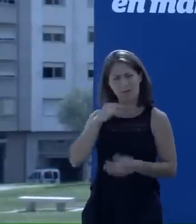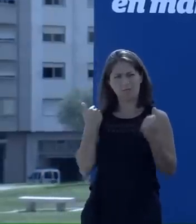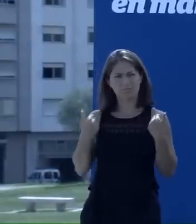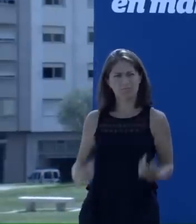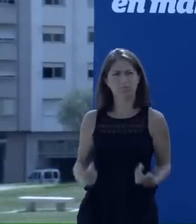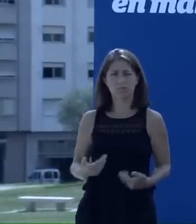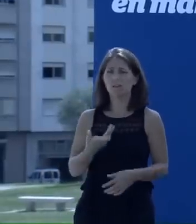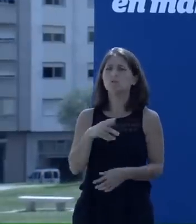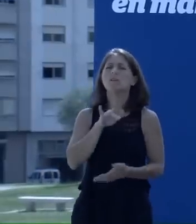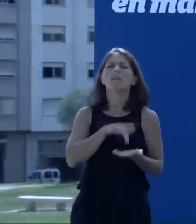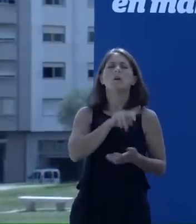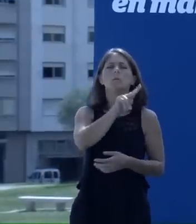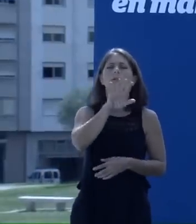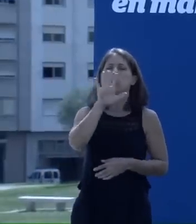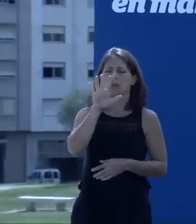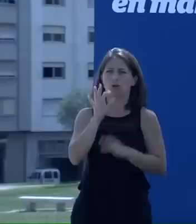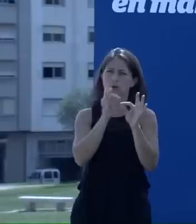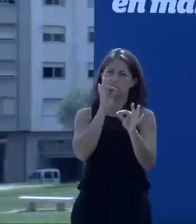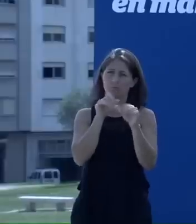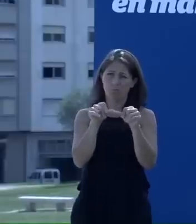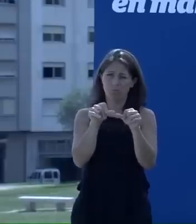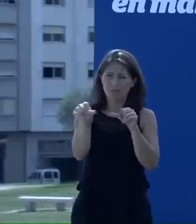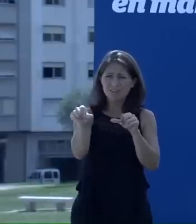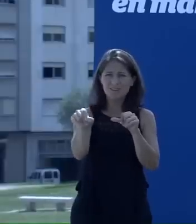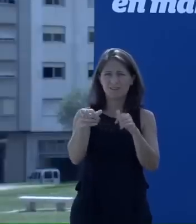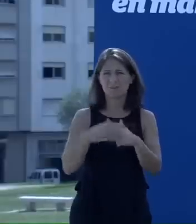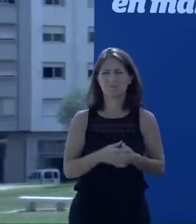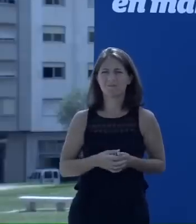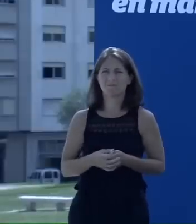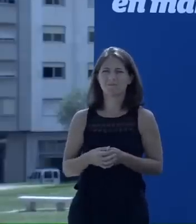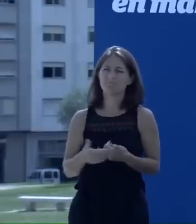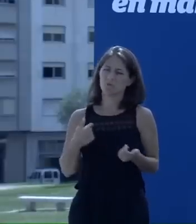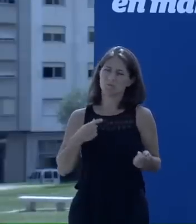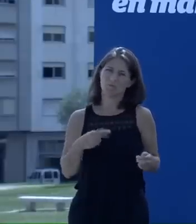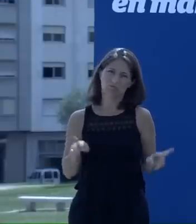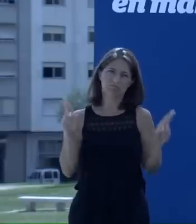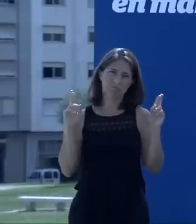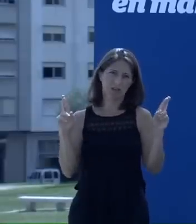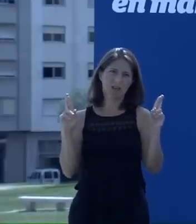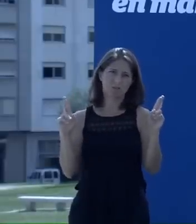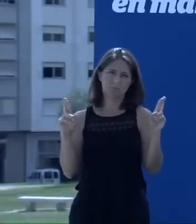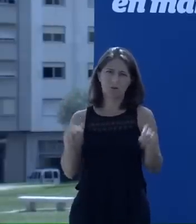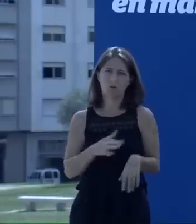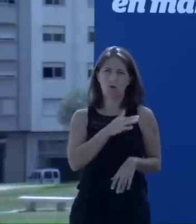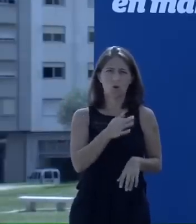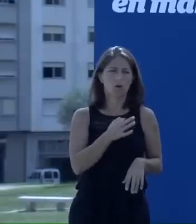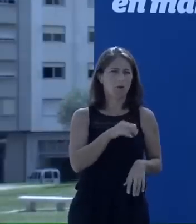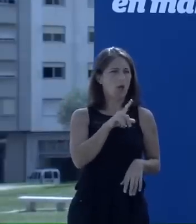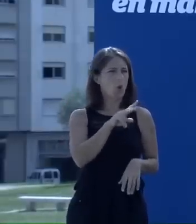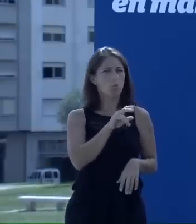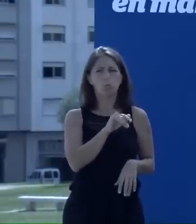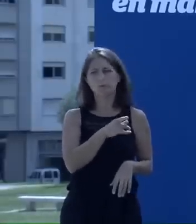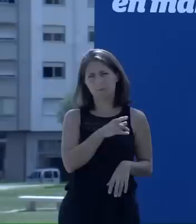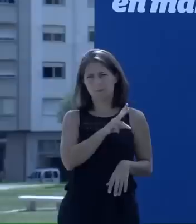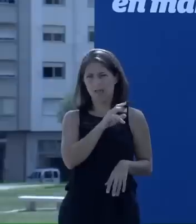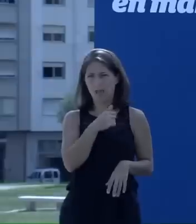do día 25 de setembro, pois espero ser xunto con Luís Villares, de presidente da